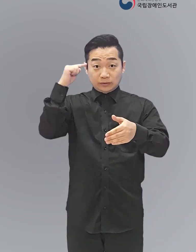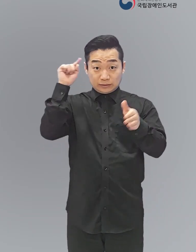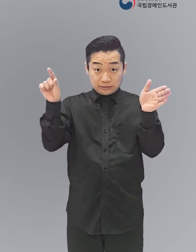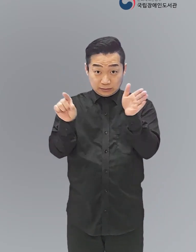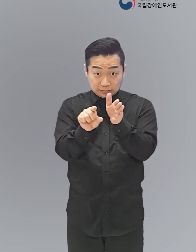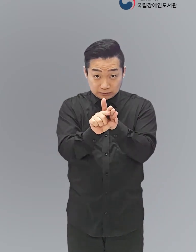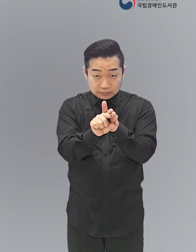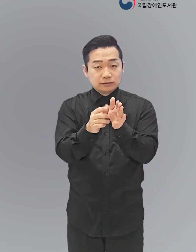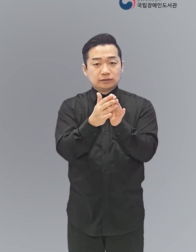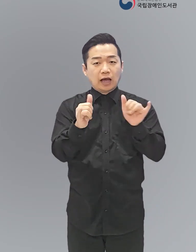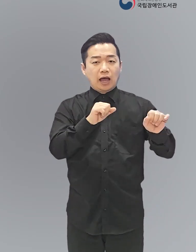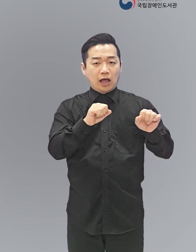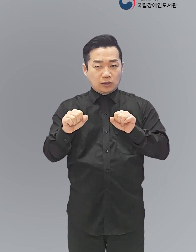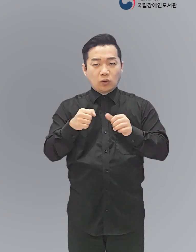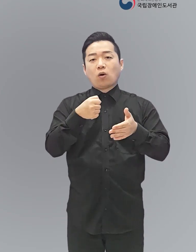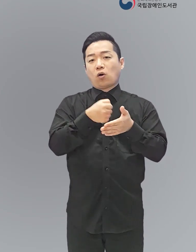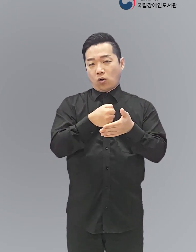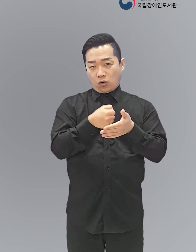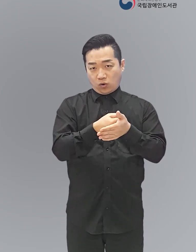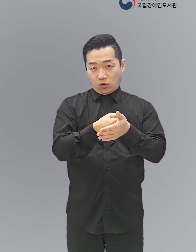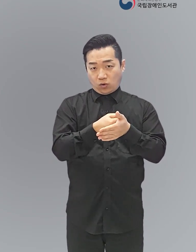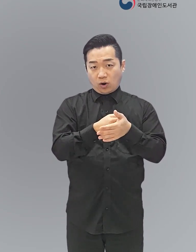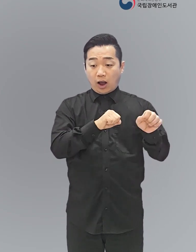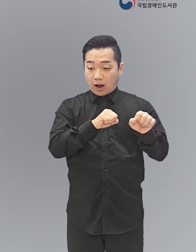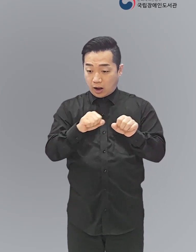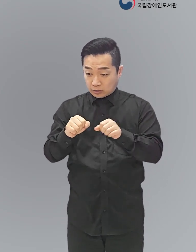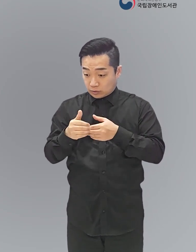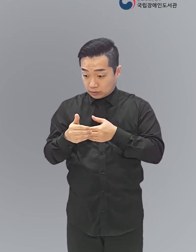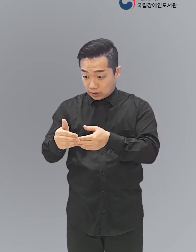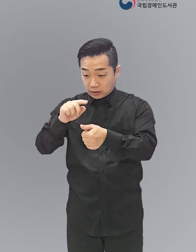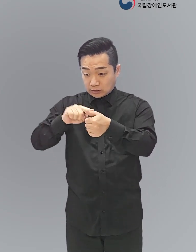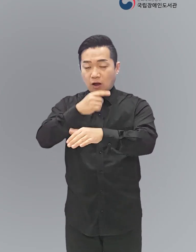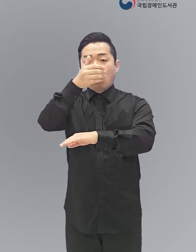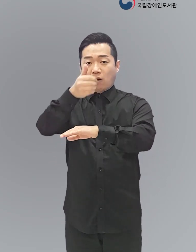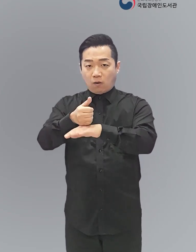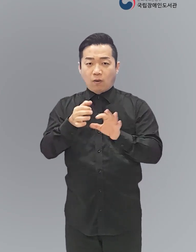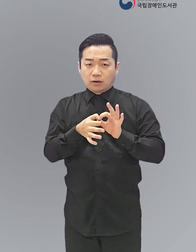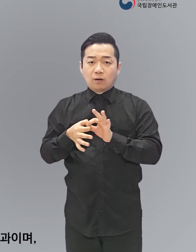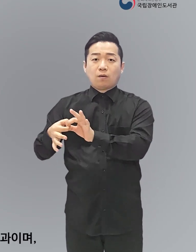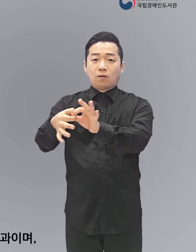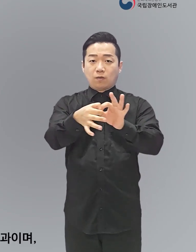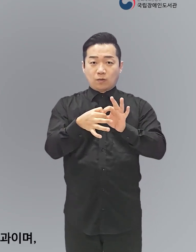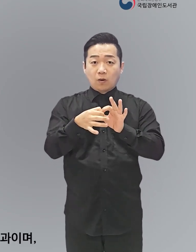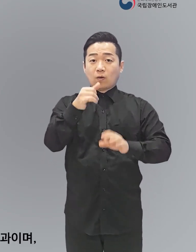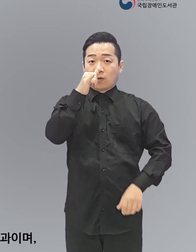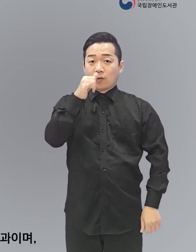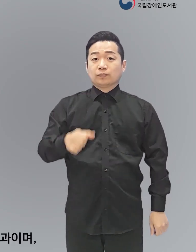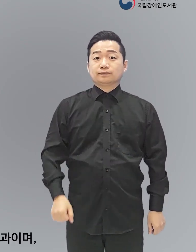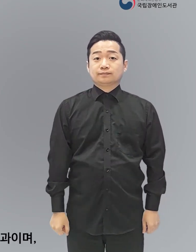신념은 사람의 행동을 결정하고 행동은 결과로 이어진다.